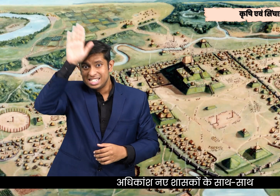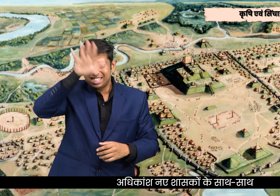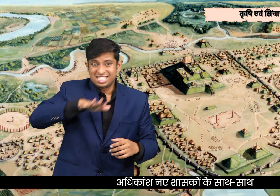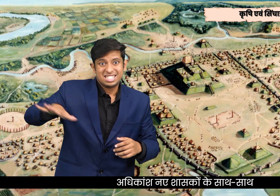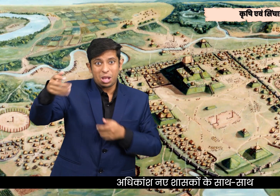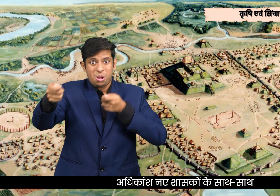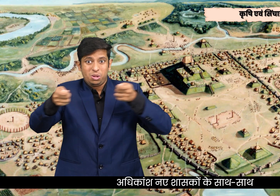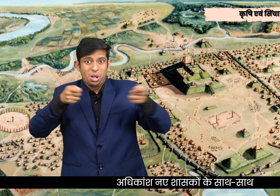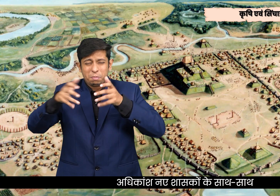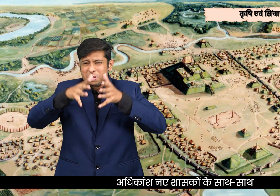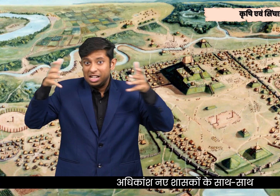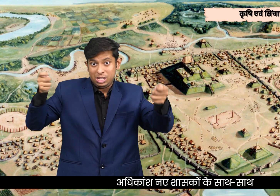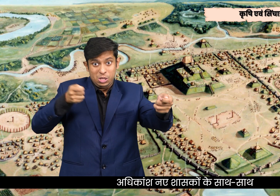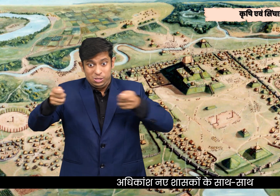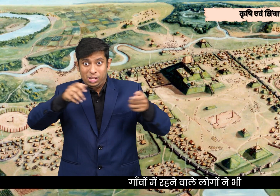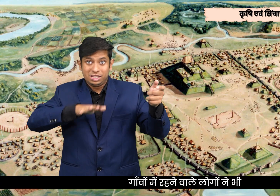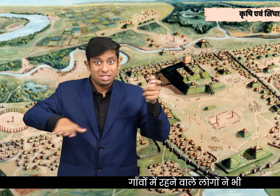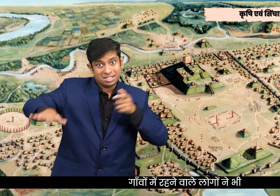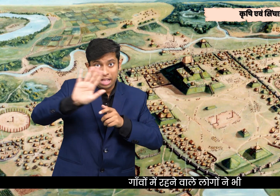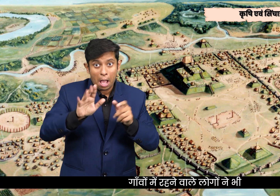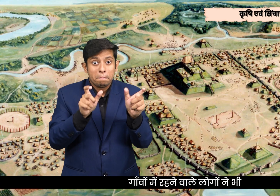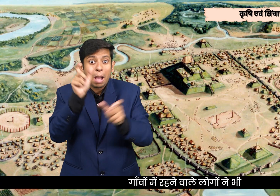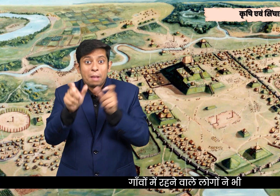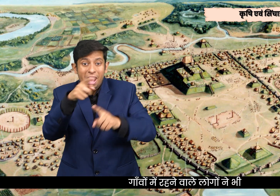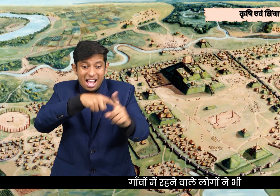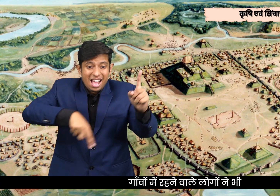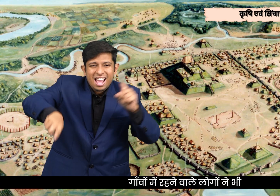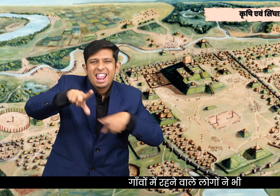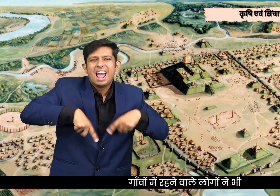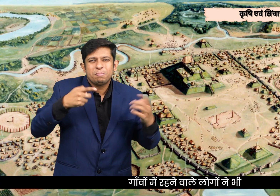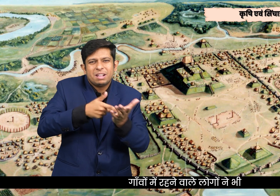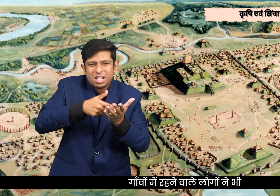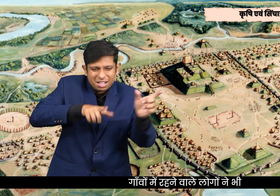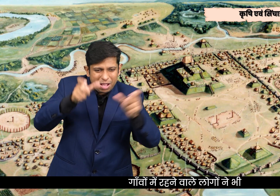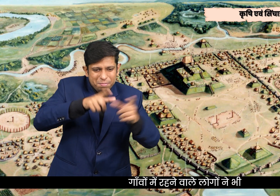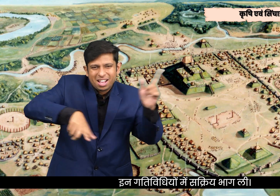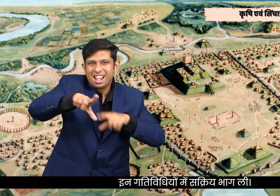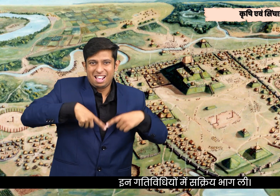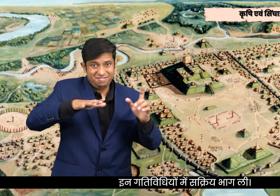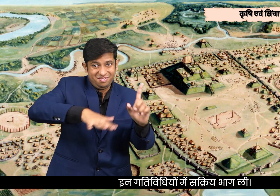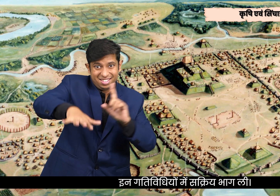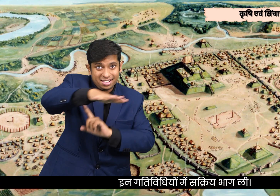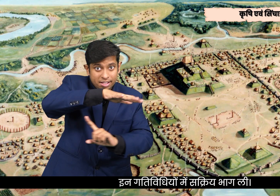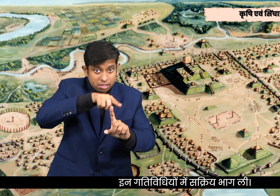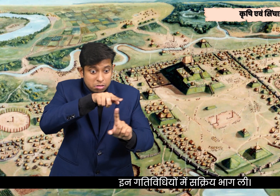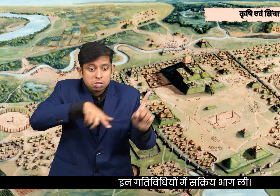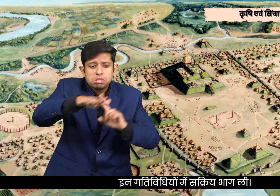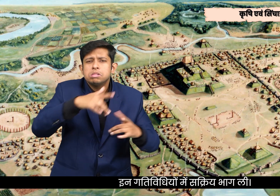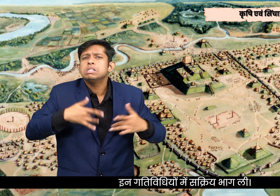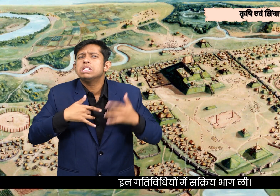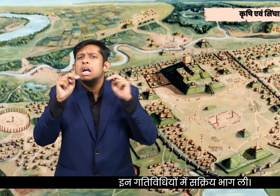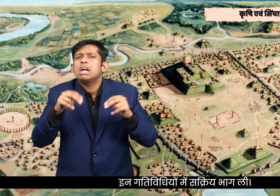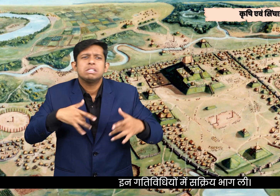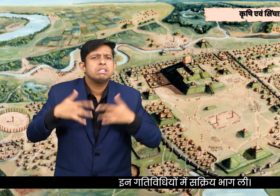अधिकांश नए शासकों के साथ साथ गांवों में रहने वाले लोगों ने भी इन गतिविधियों में